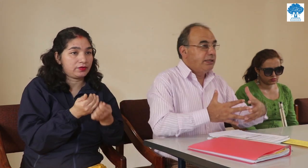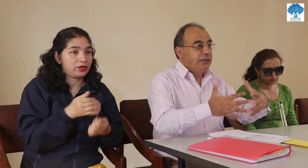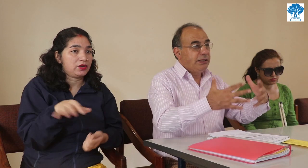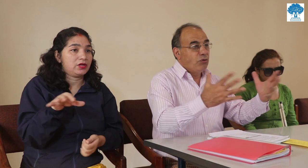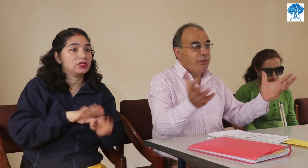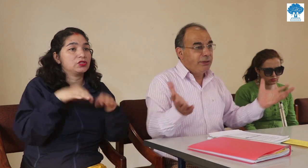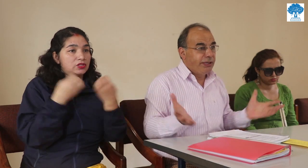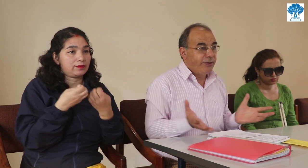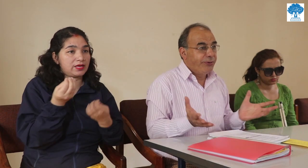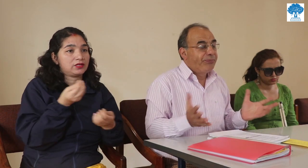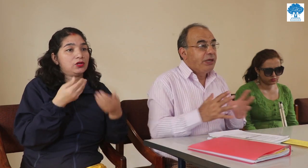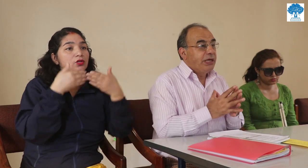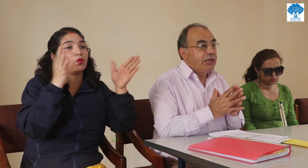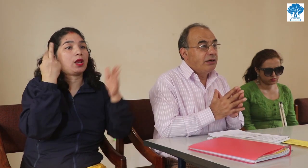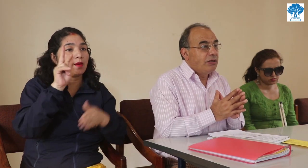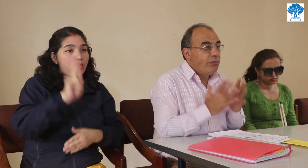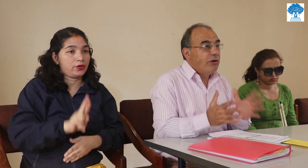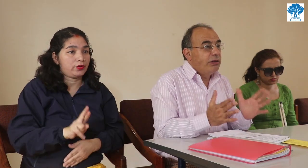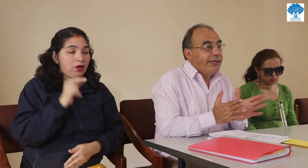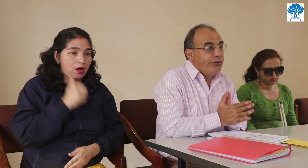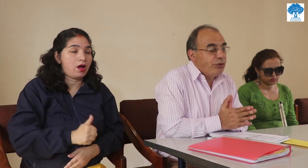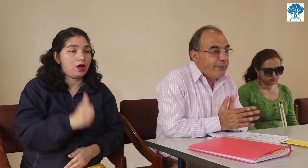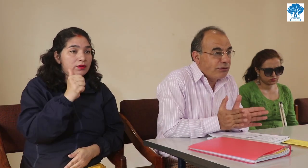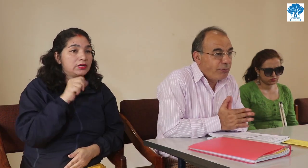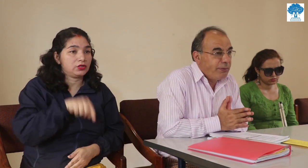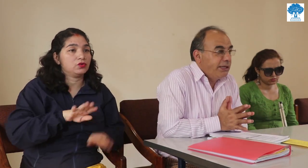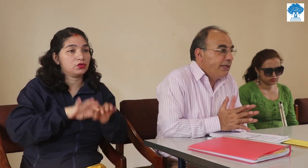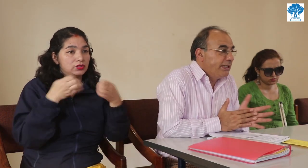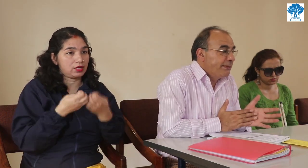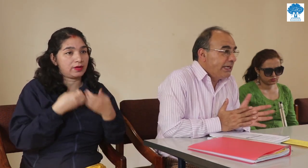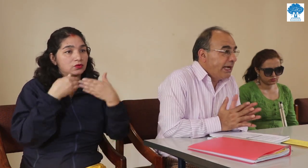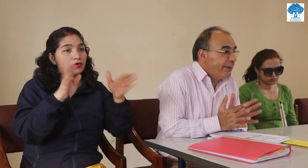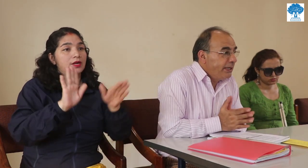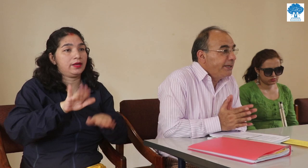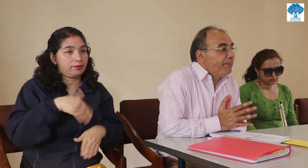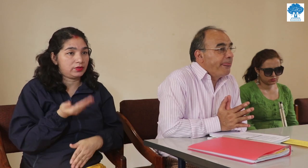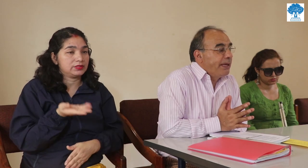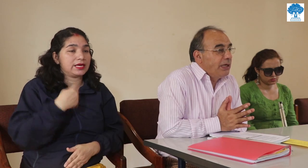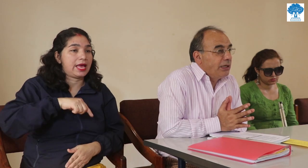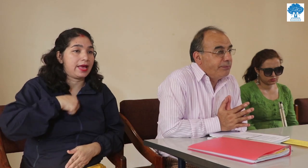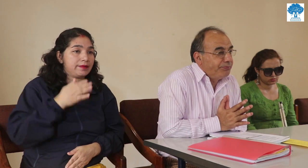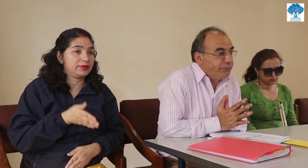समाज अलिकति ओपन बन्दै गयो र अब यो समाज ओपन बन्दै गइसके पछाडि हामीले